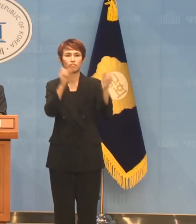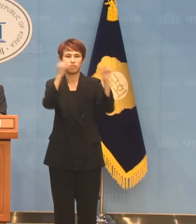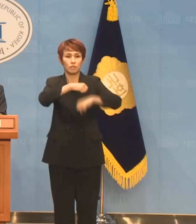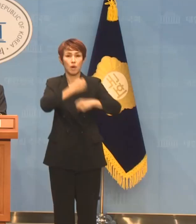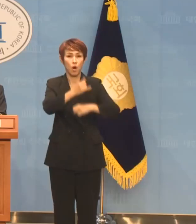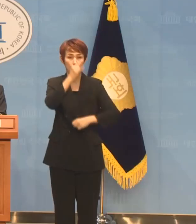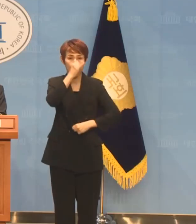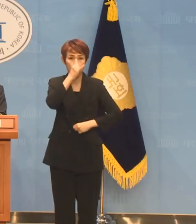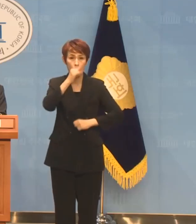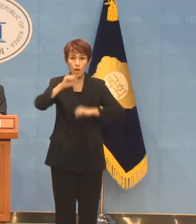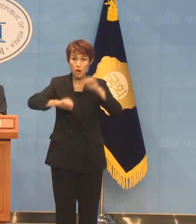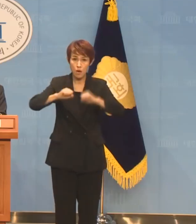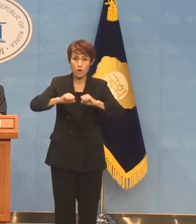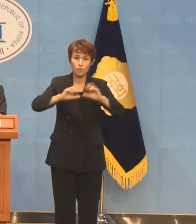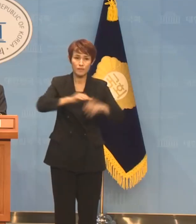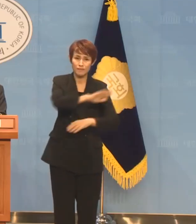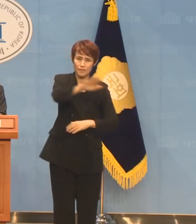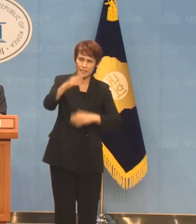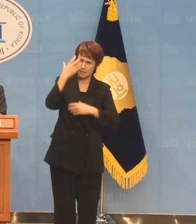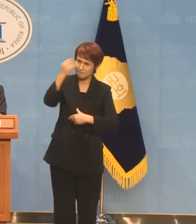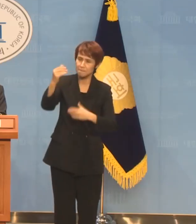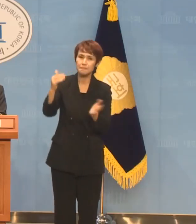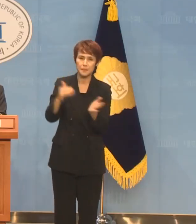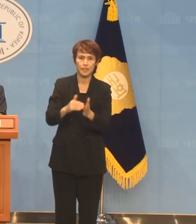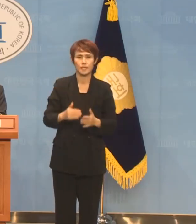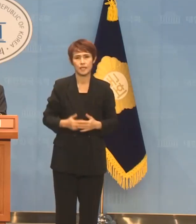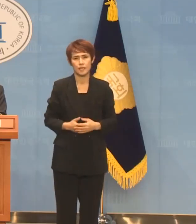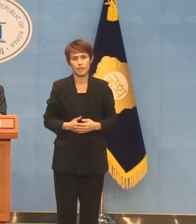우리 국민들이 똑똑히 목격했습니다.